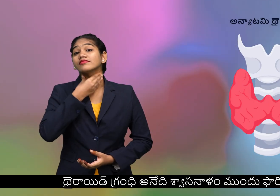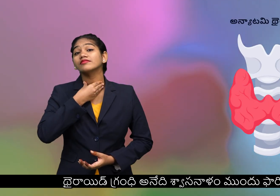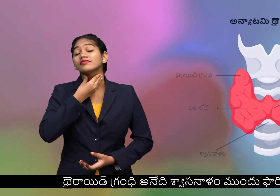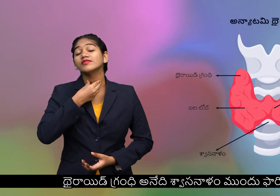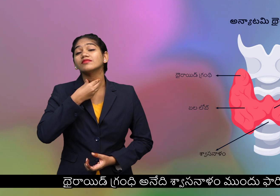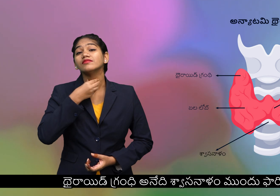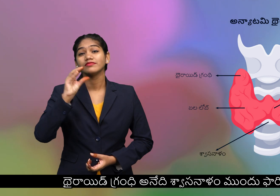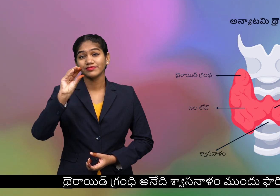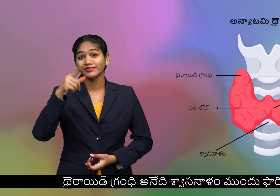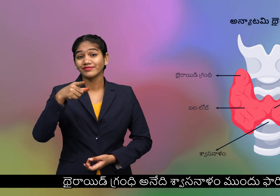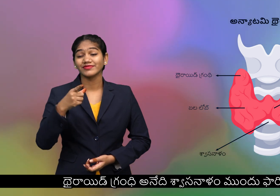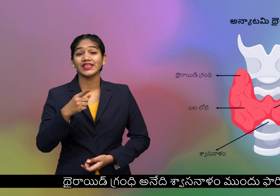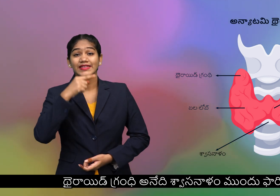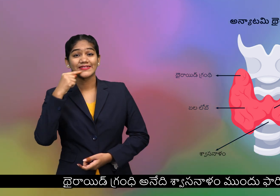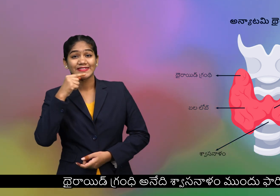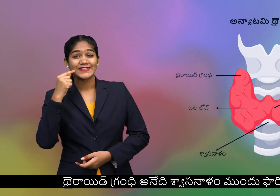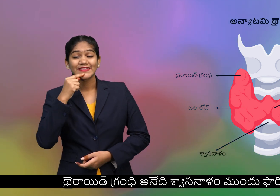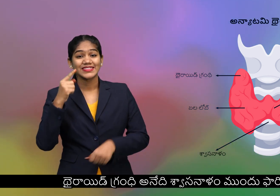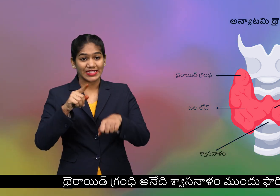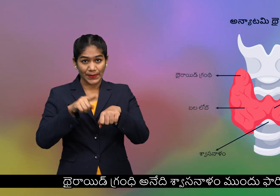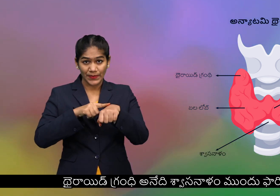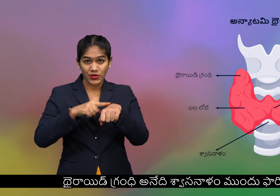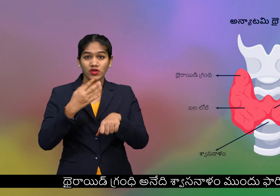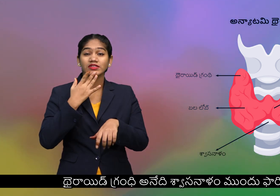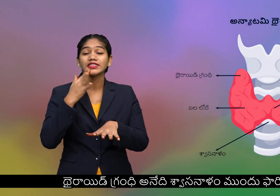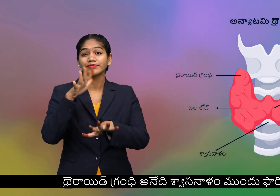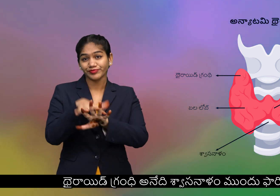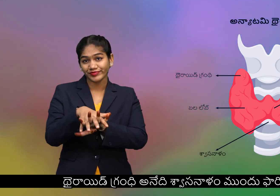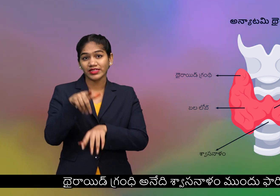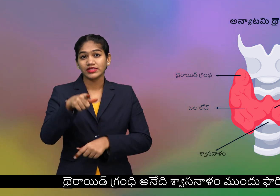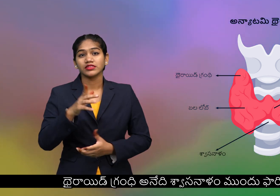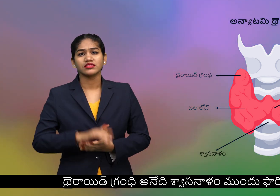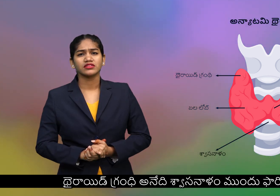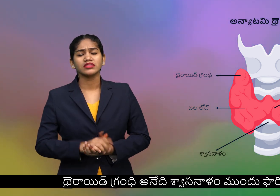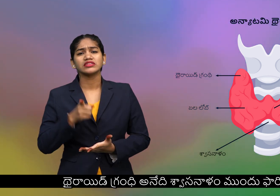థైరాయిడ్ గ్రంథి అనేది శ్వాసనాళం ముందు ఫారింక్స్ కింద